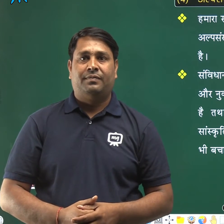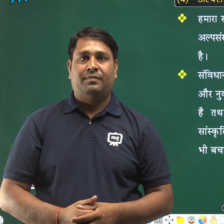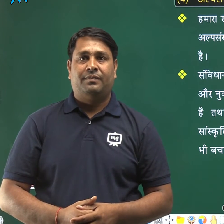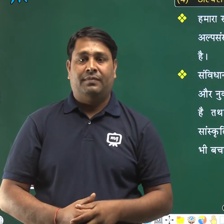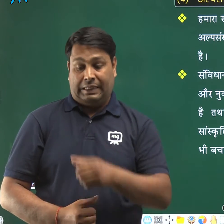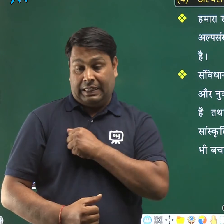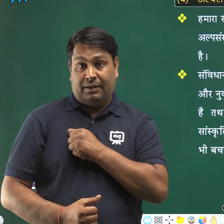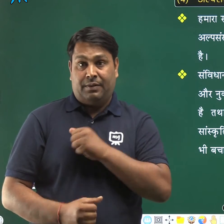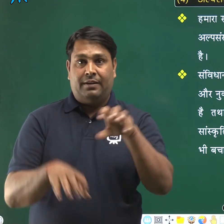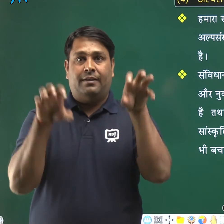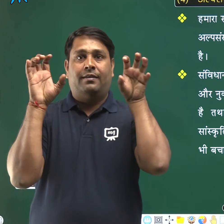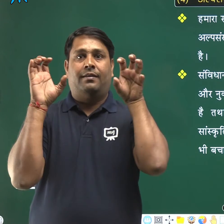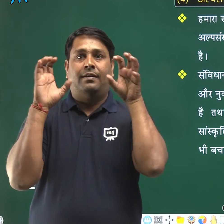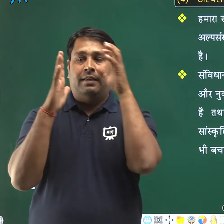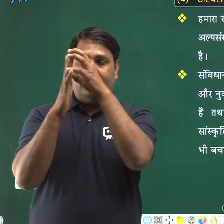हमारा संविधान